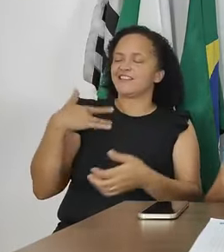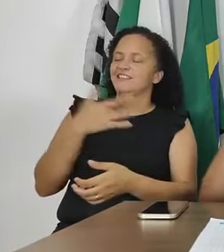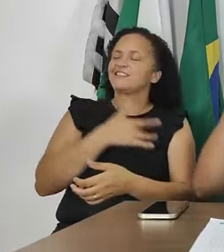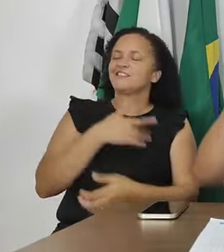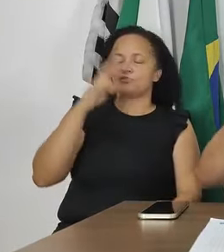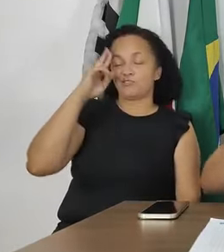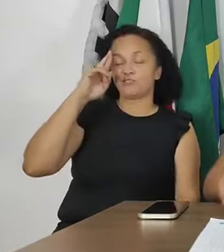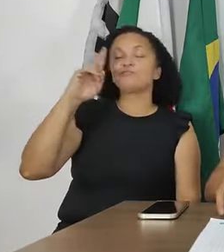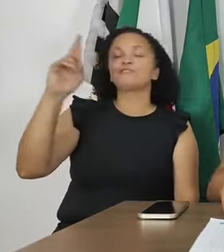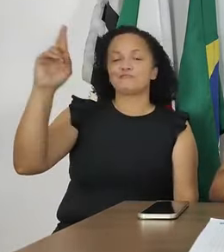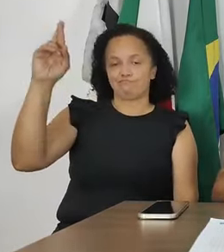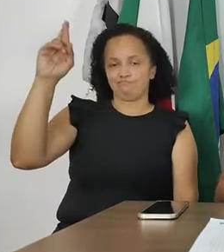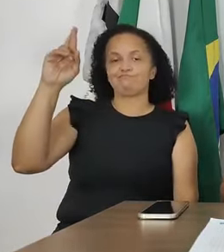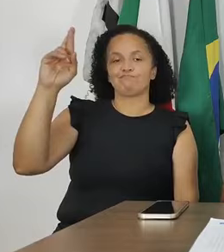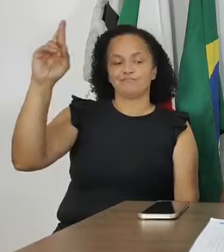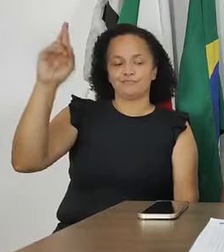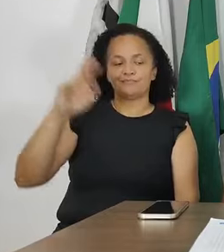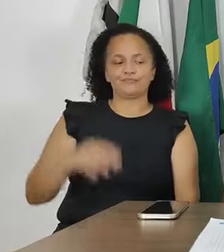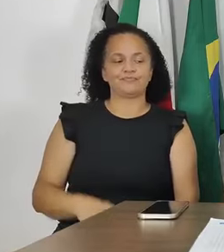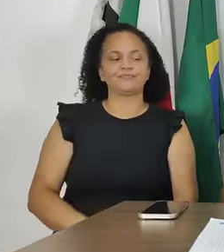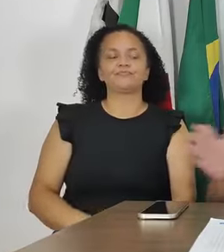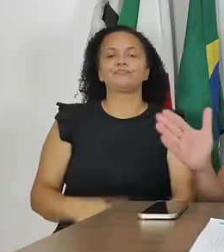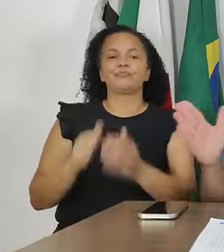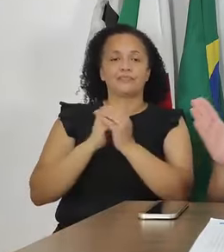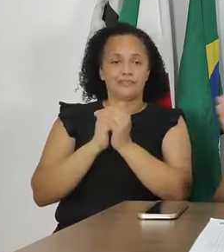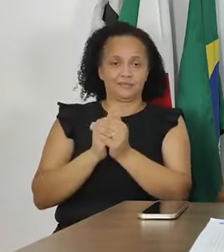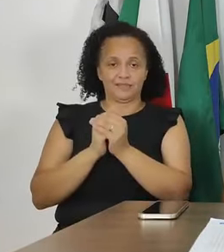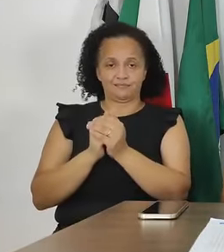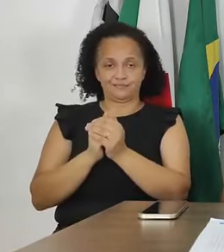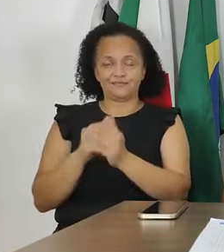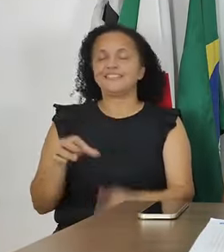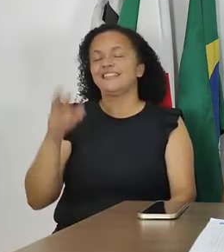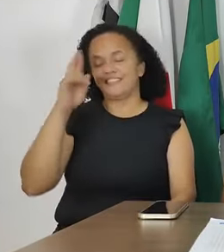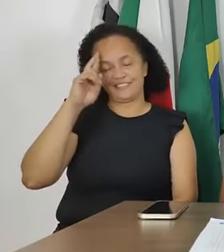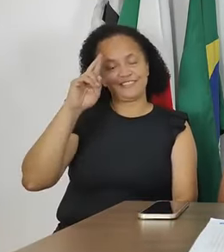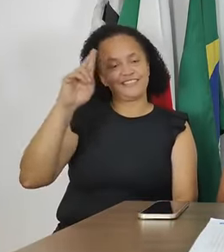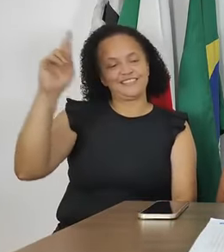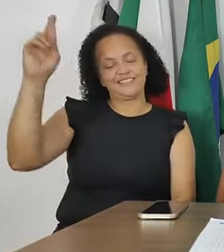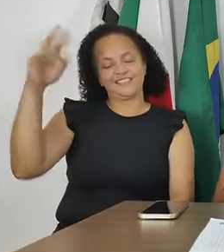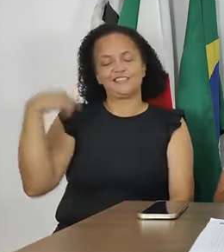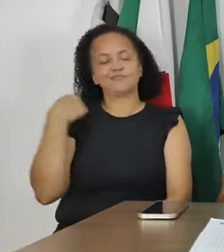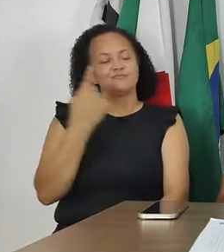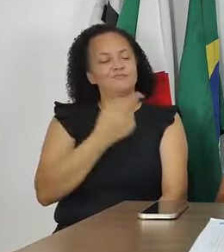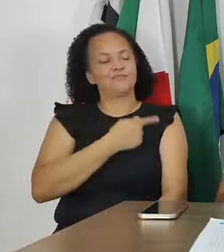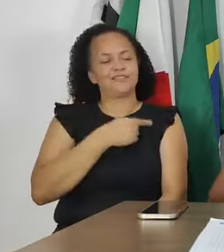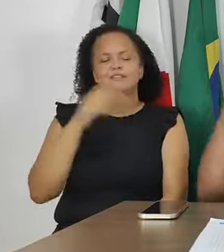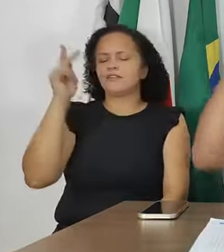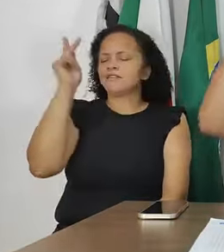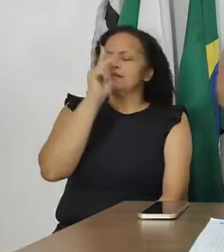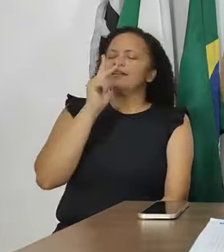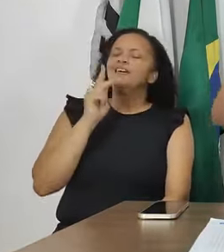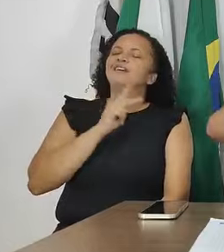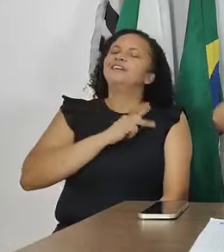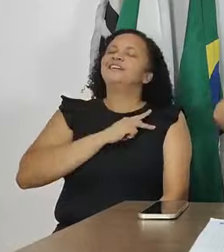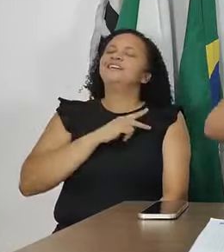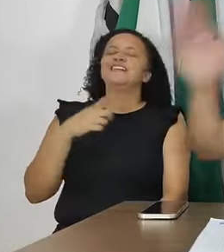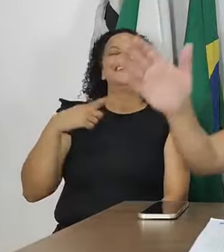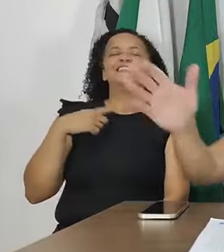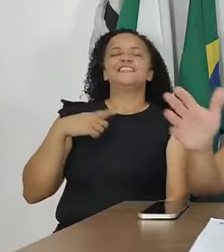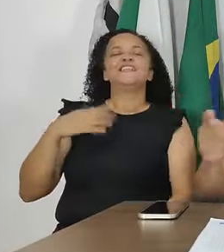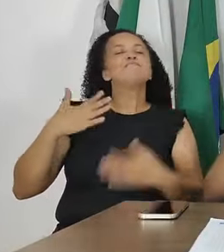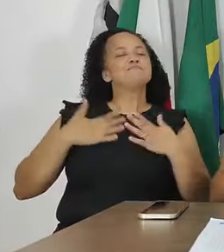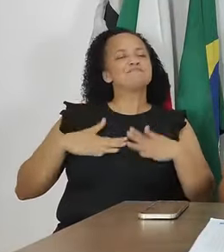Deus, do Jeová Rafa. Amém? O Senhor é a nossa paz. Temos tranquilidade, segurança